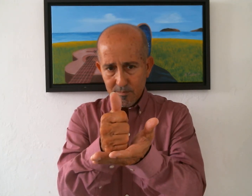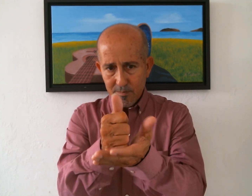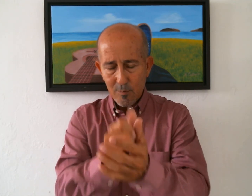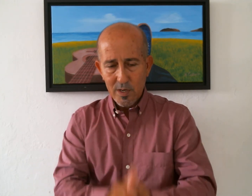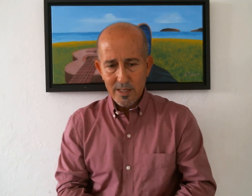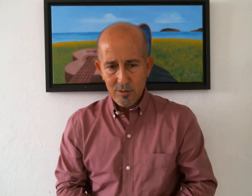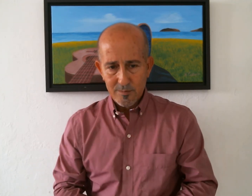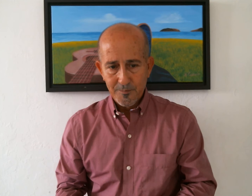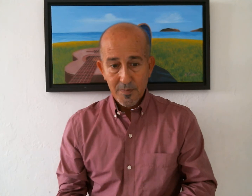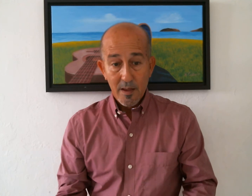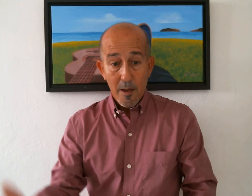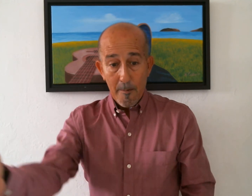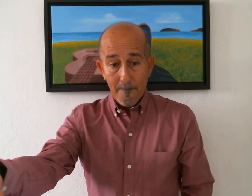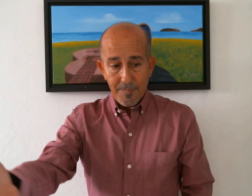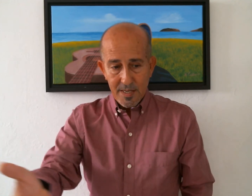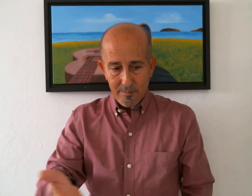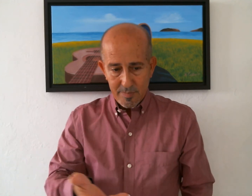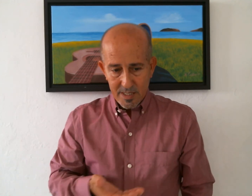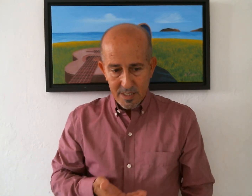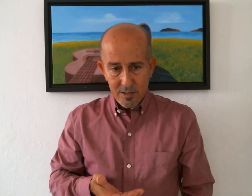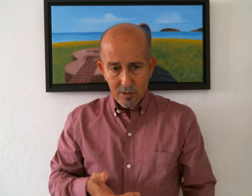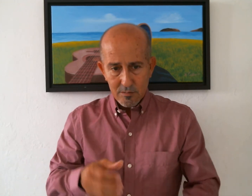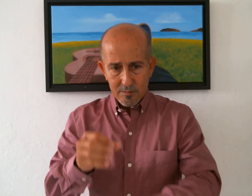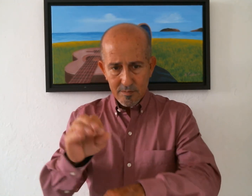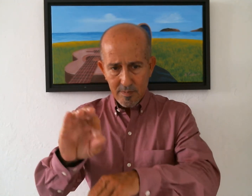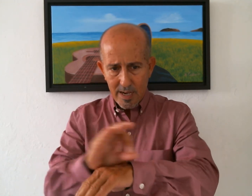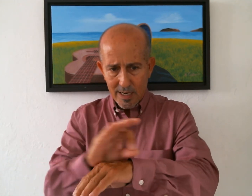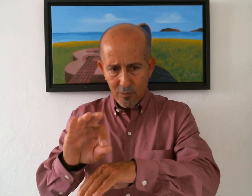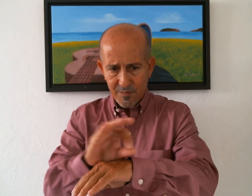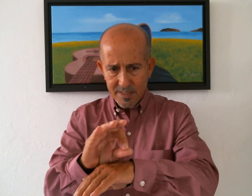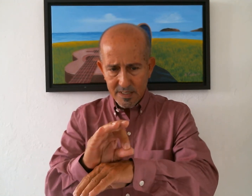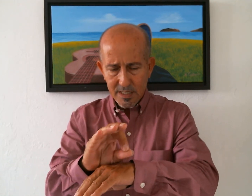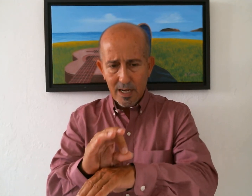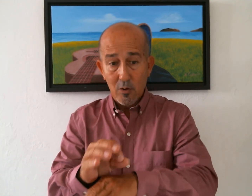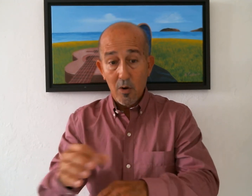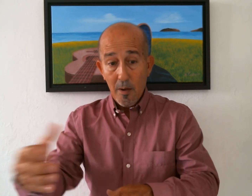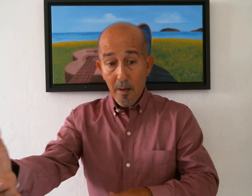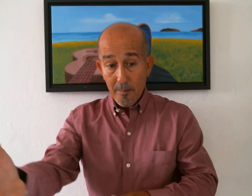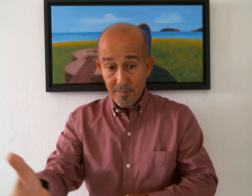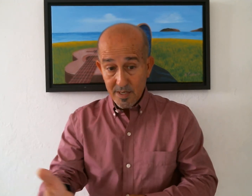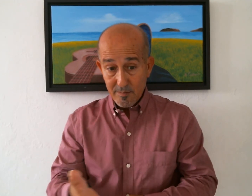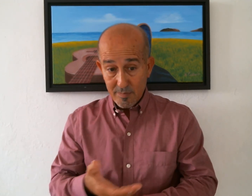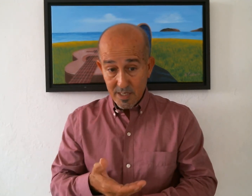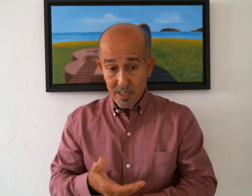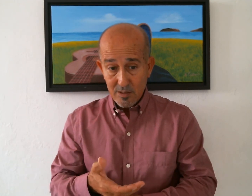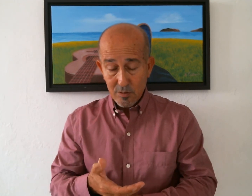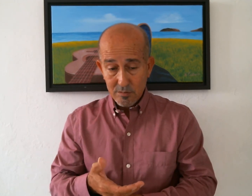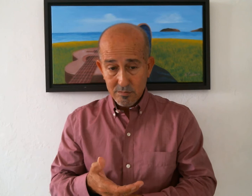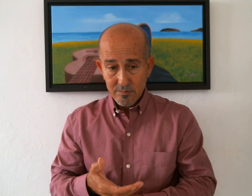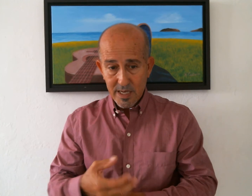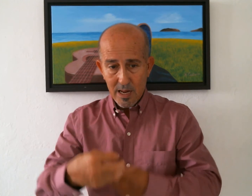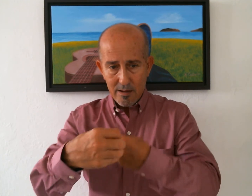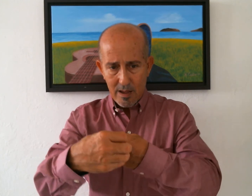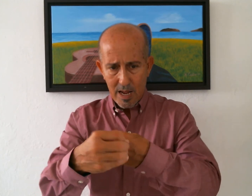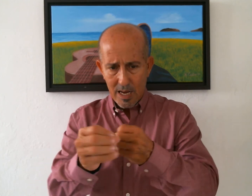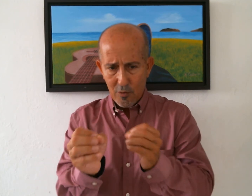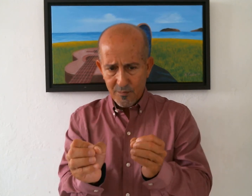Vamos a darlo. Bienvenido a la oficina o bienvenido, ¿verdad?, a la